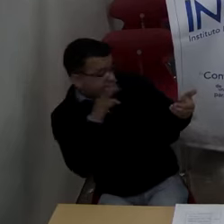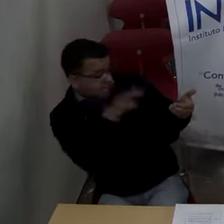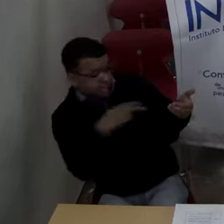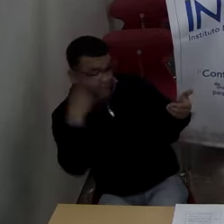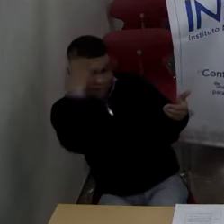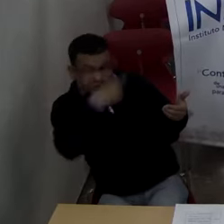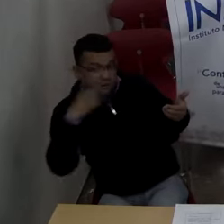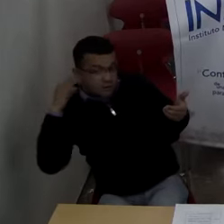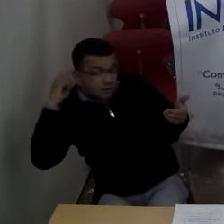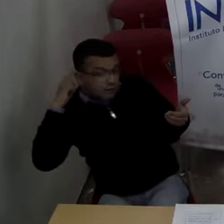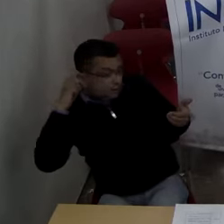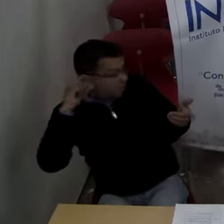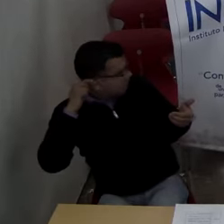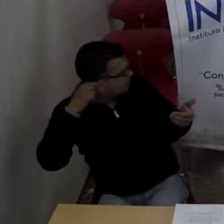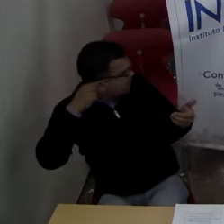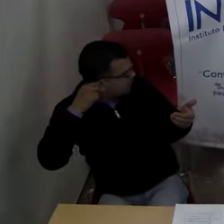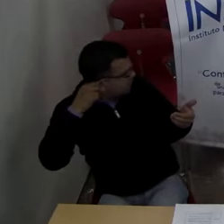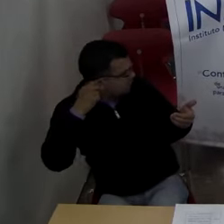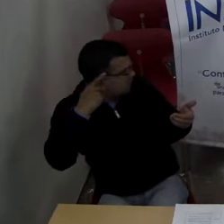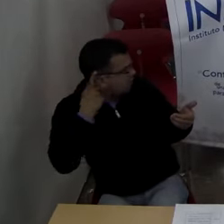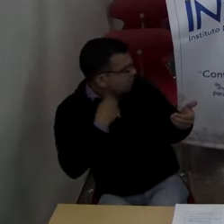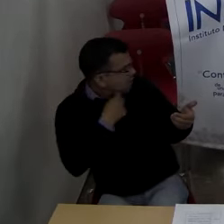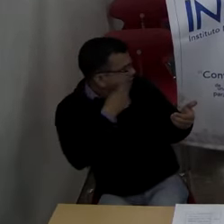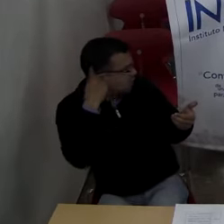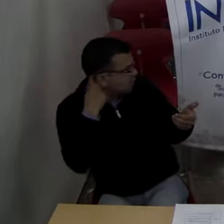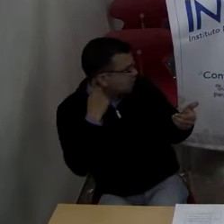Supongamos que el parto se da en la casa